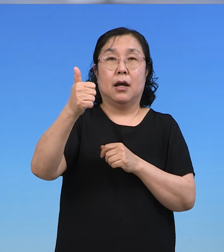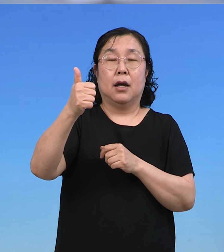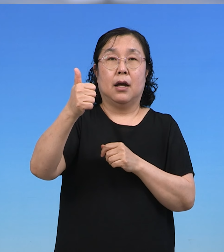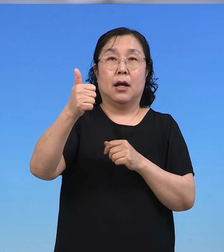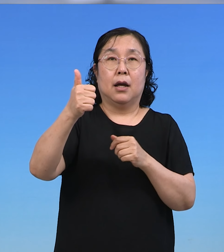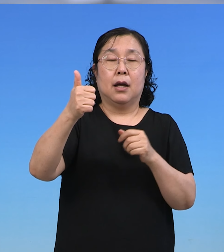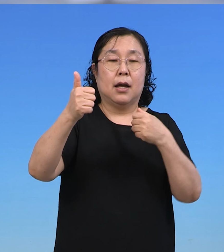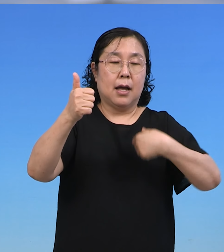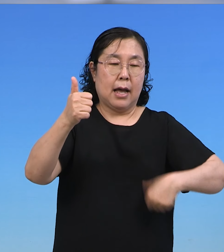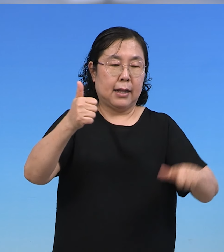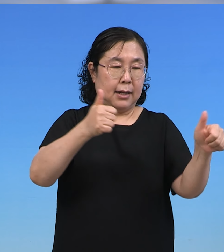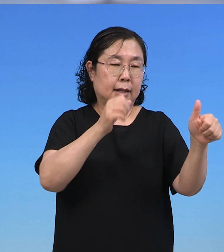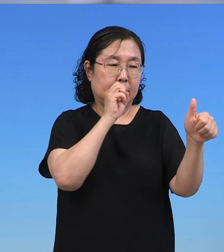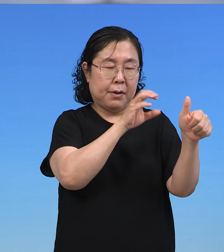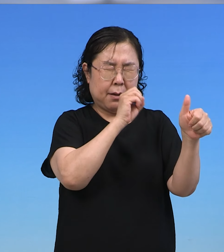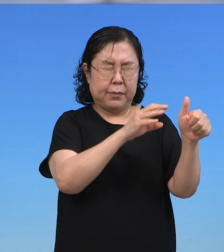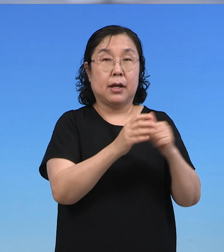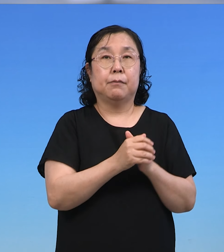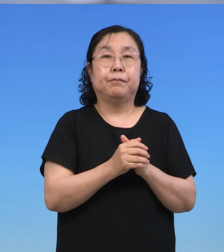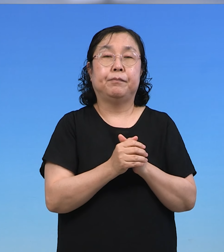아들을 안아주면서 이렇게 이야기해요.